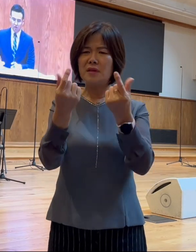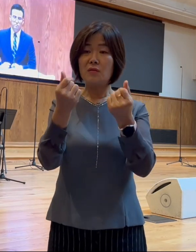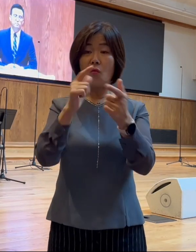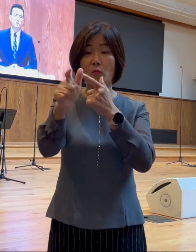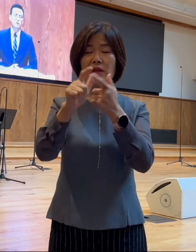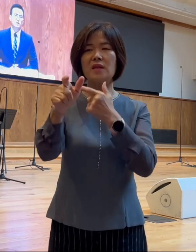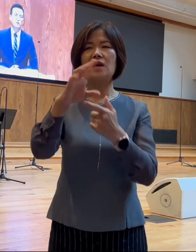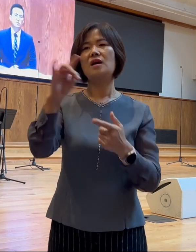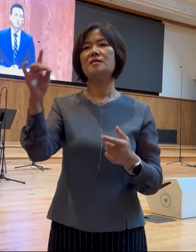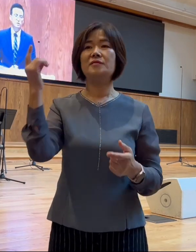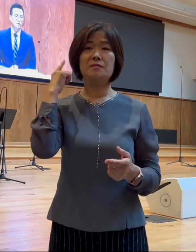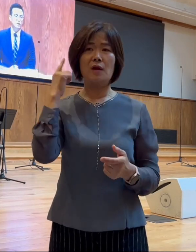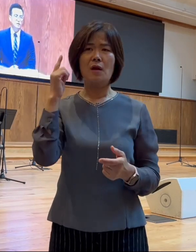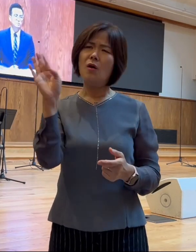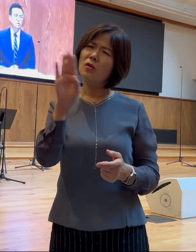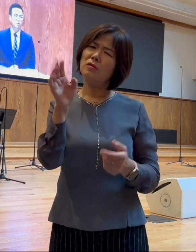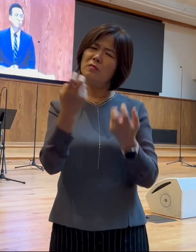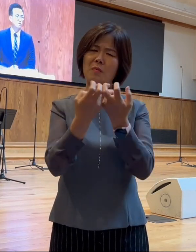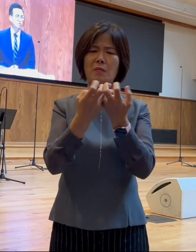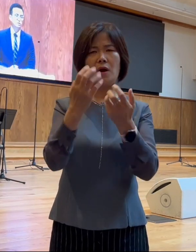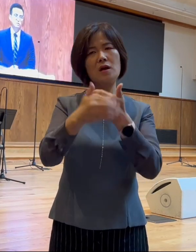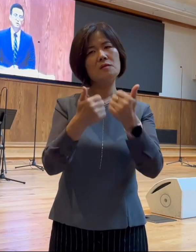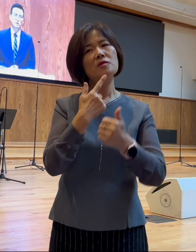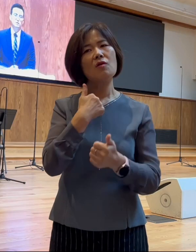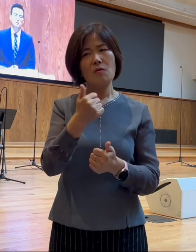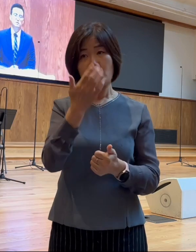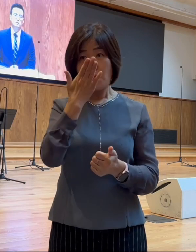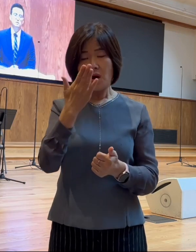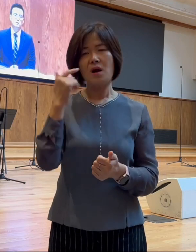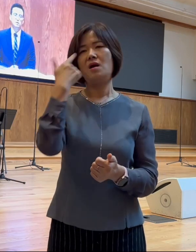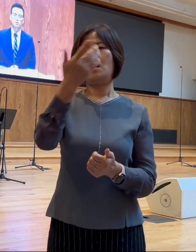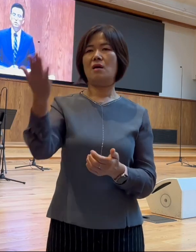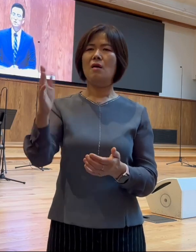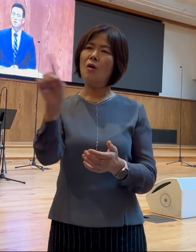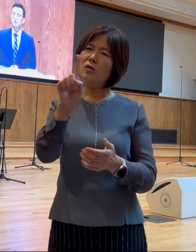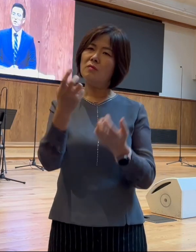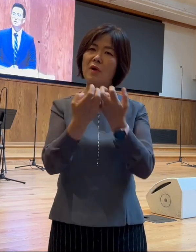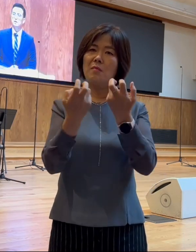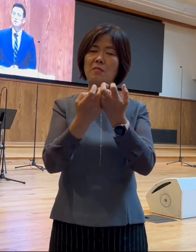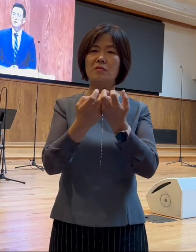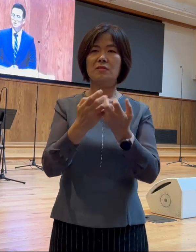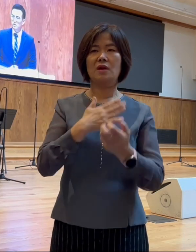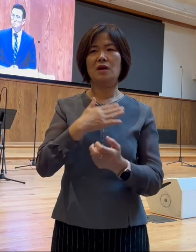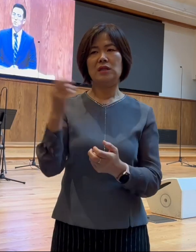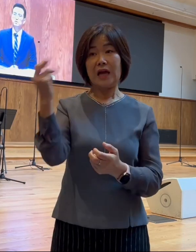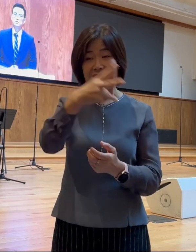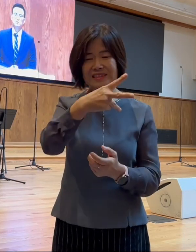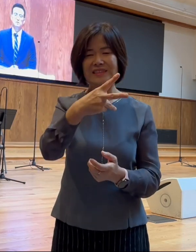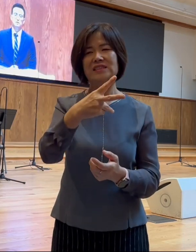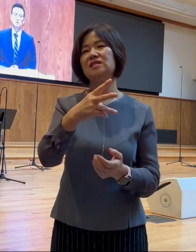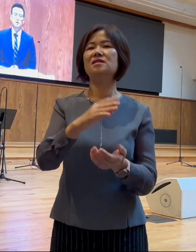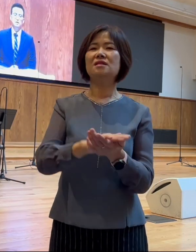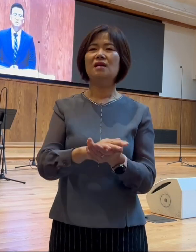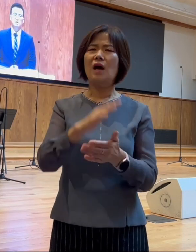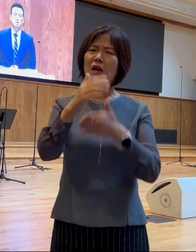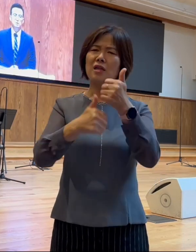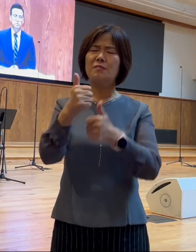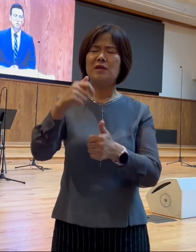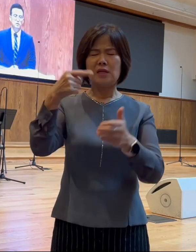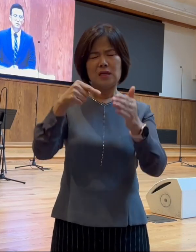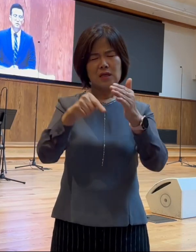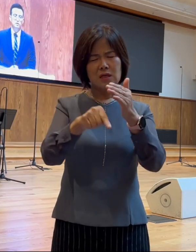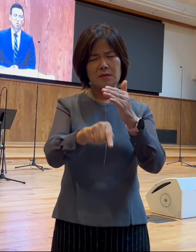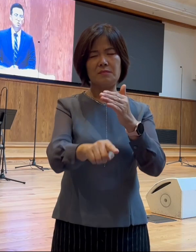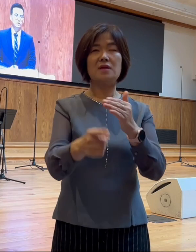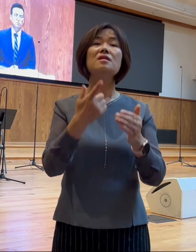듣습니다. 어떻게 내가 하나님을 경험할 수 있습니까? 어떻게 내가 다시 한번 하나님을